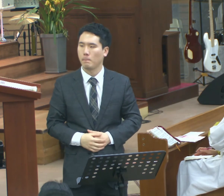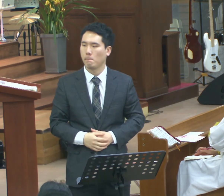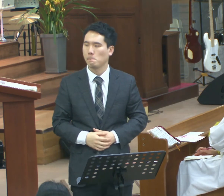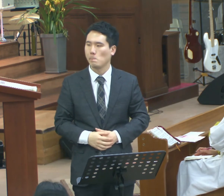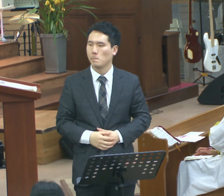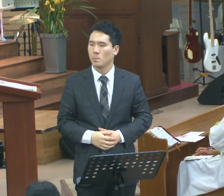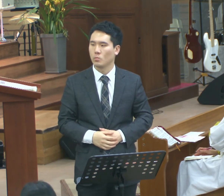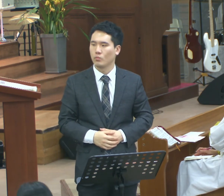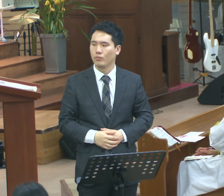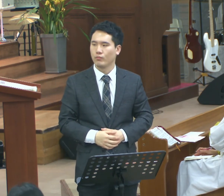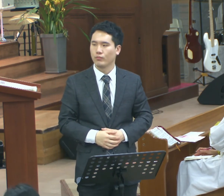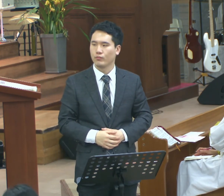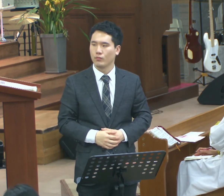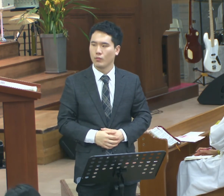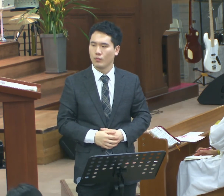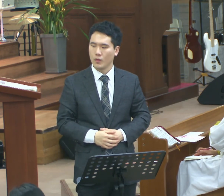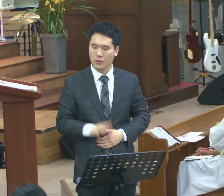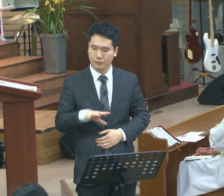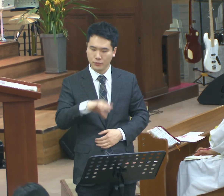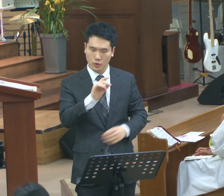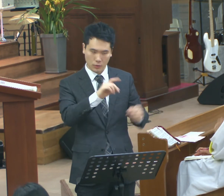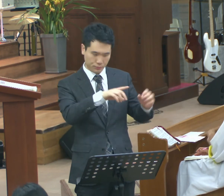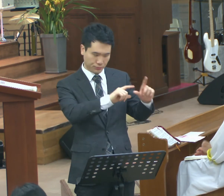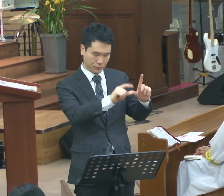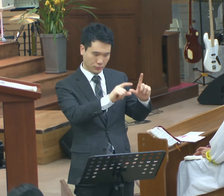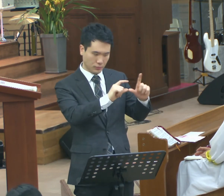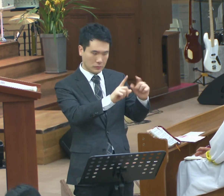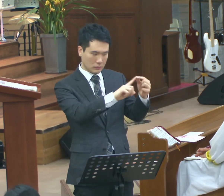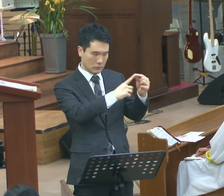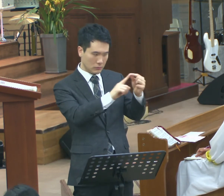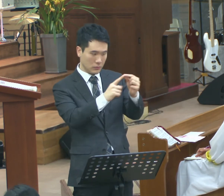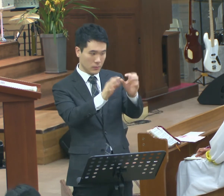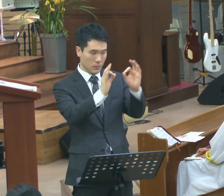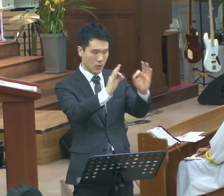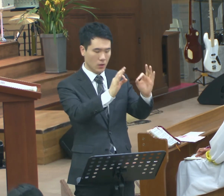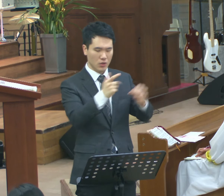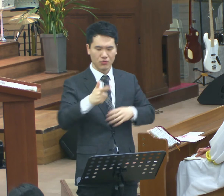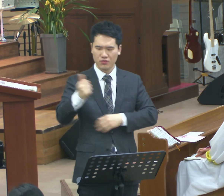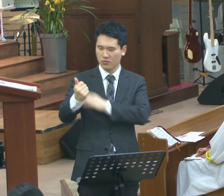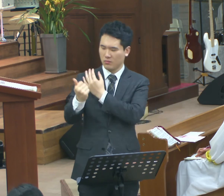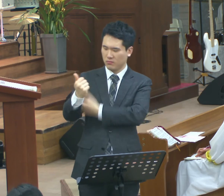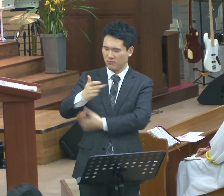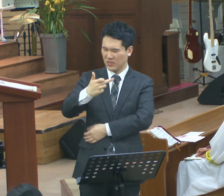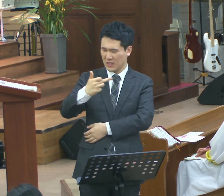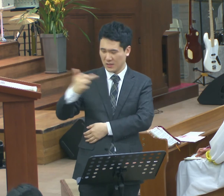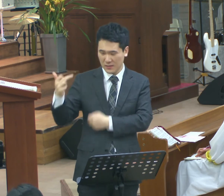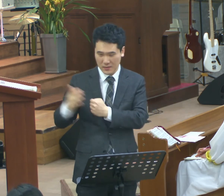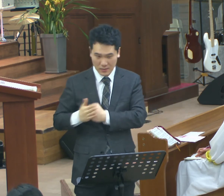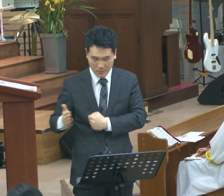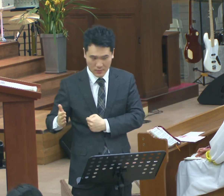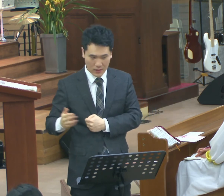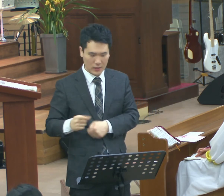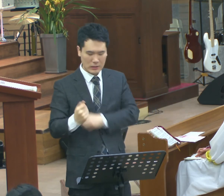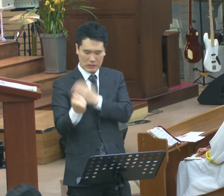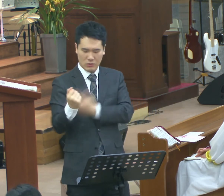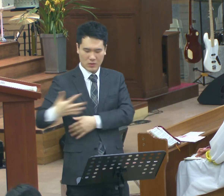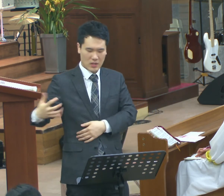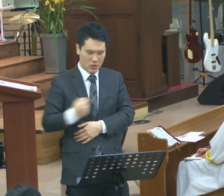가지겠네. 앞부분 가사를 보면 주님의 권능은 한없이 크니까 그 권능으로 돌같은 내 마음 녹여주셔서,